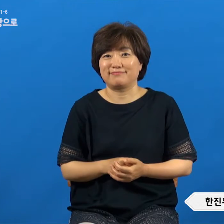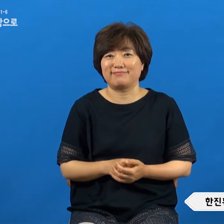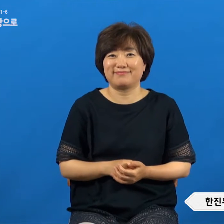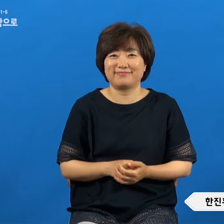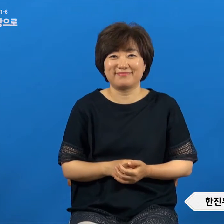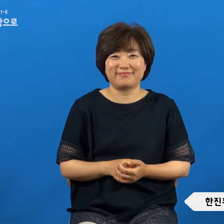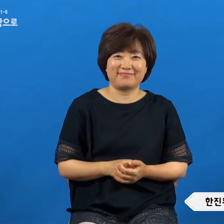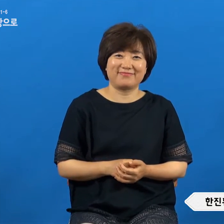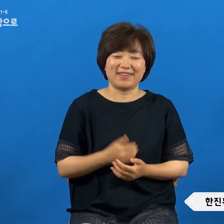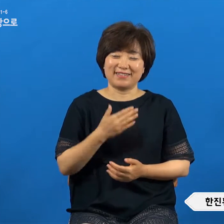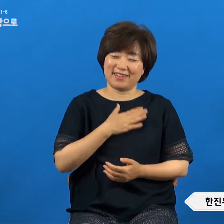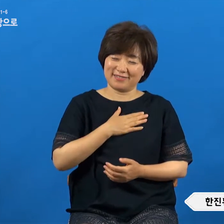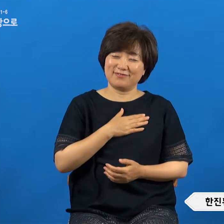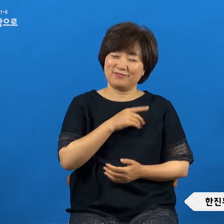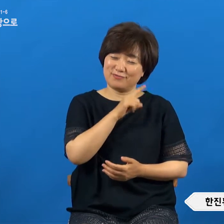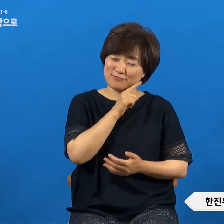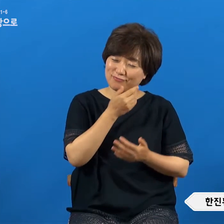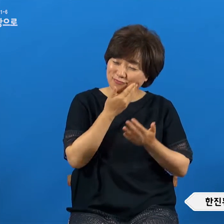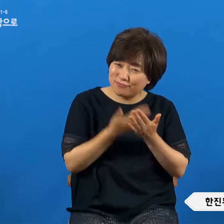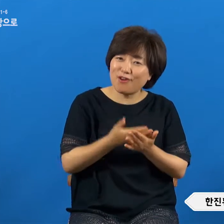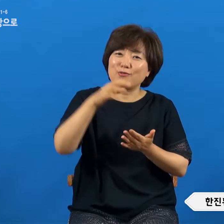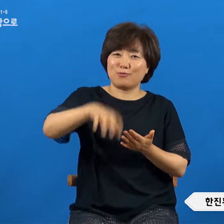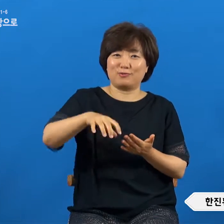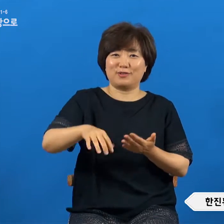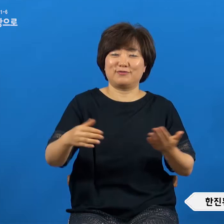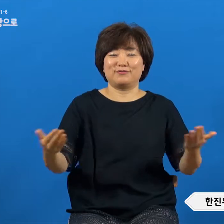너무 노골적으로 웃지 마십시오.